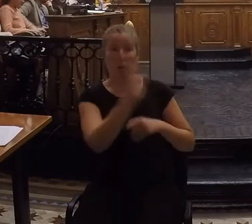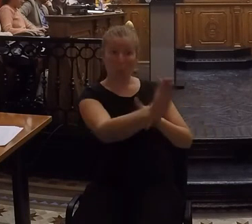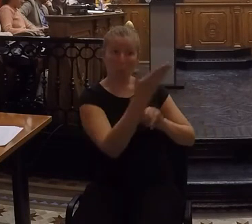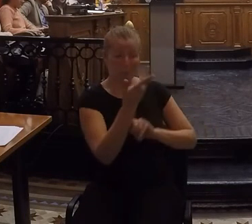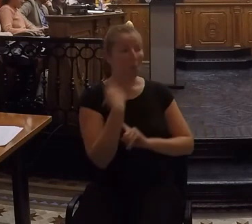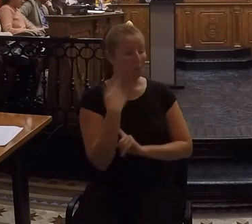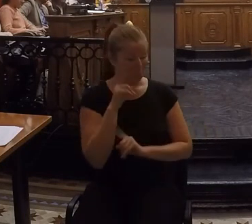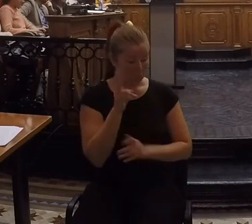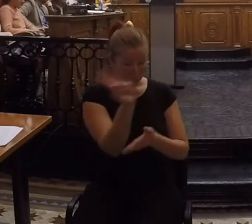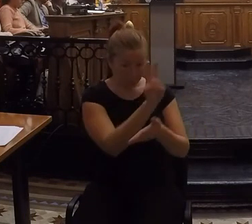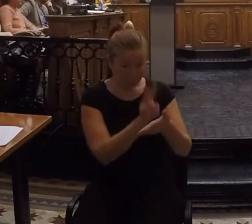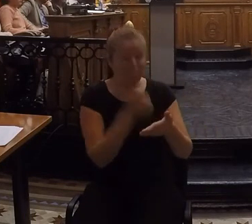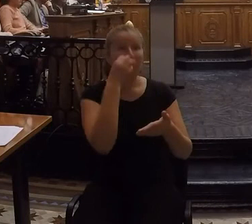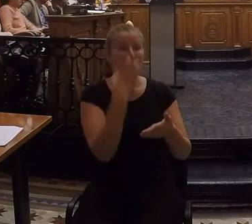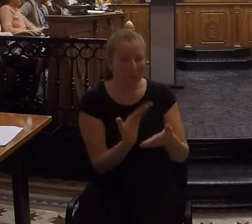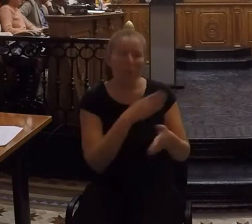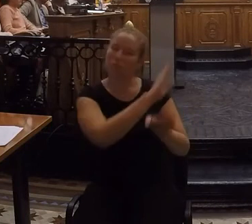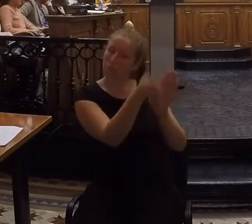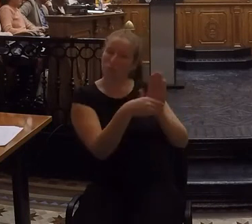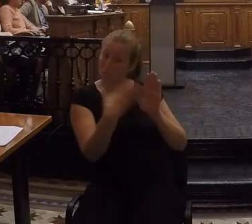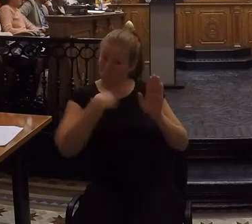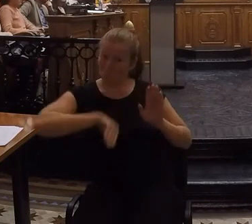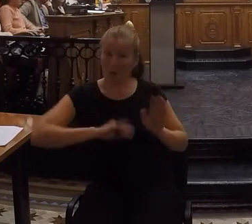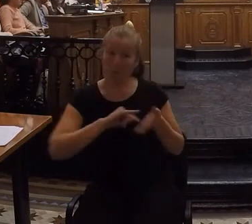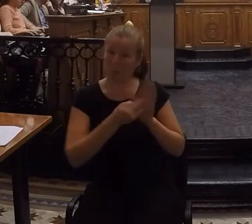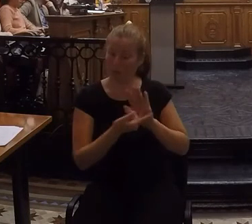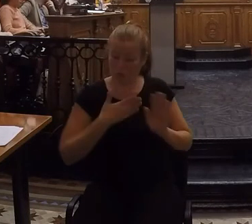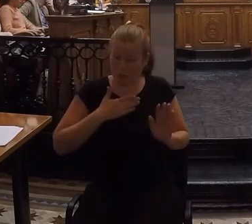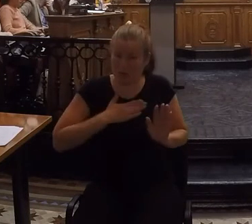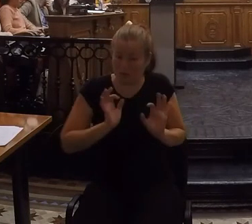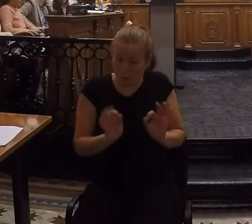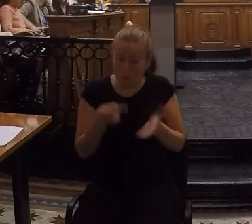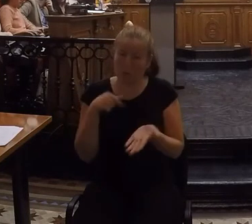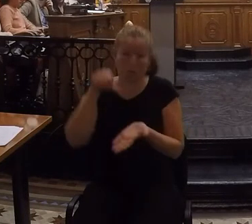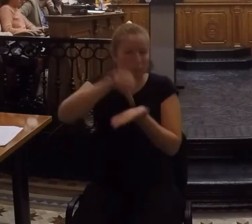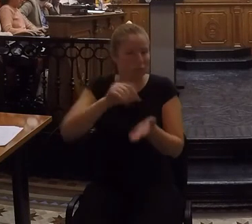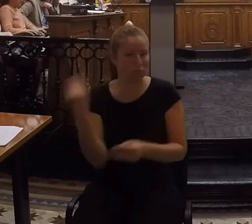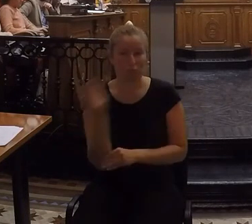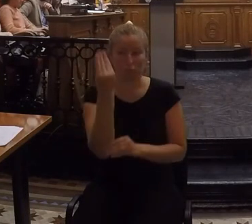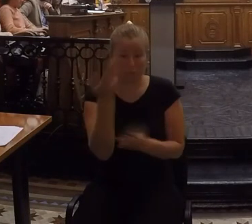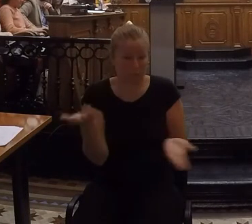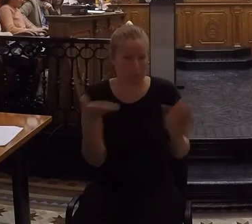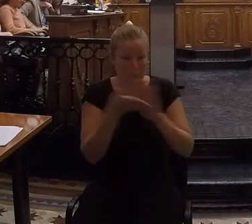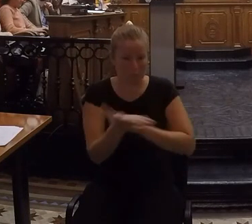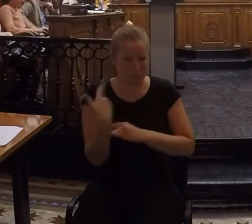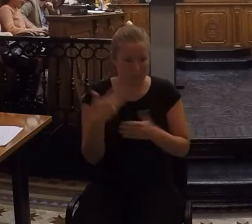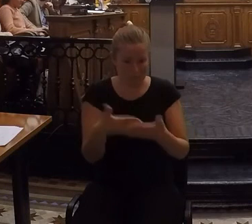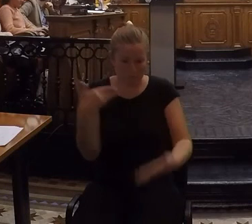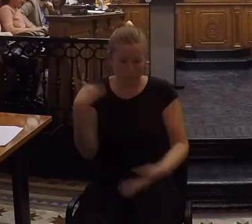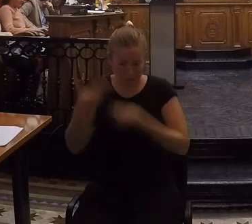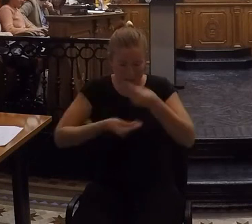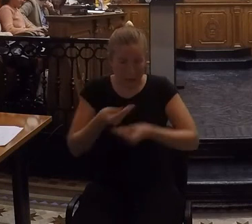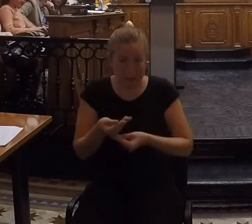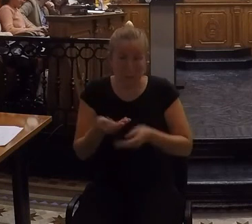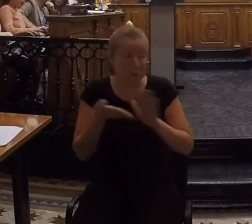entendido que cabían en nuestro proyecto de ciudad. Por lo tanto, los hechos le quitan a usted la razón.